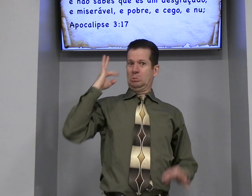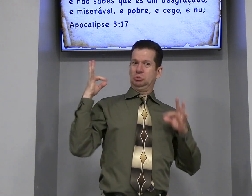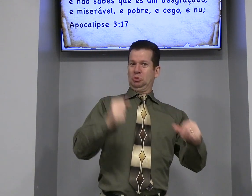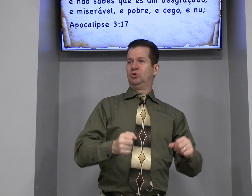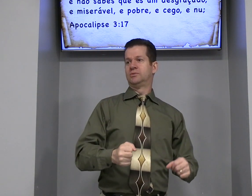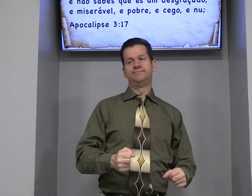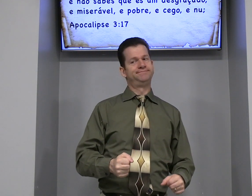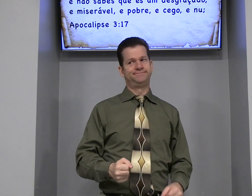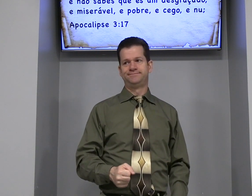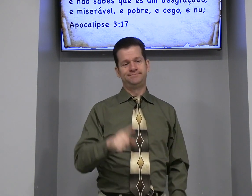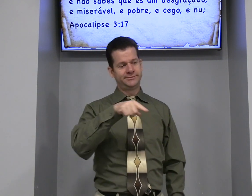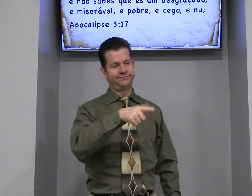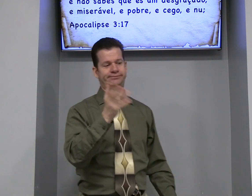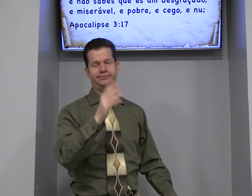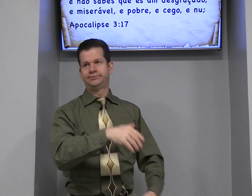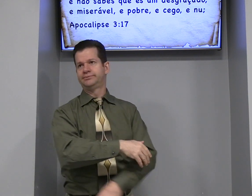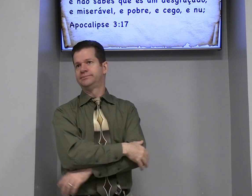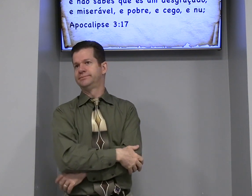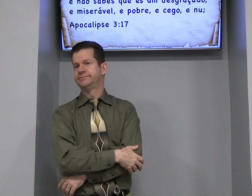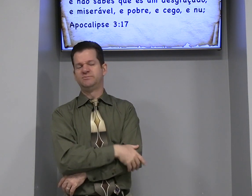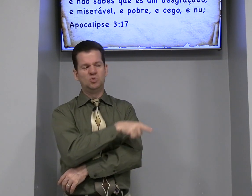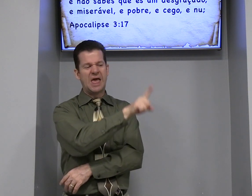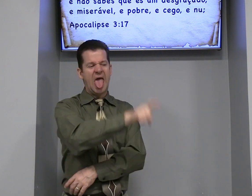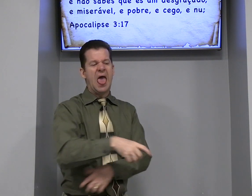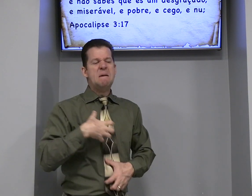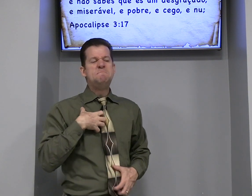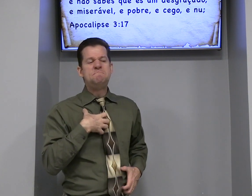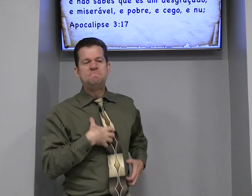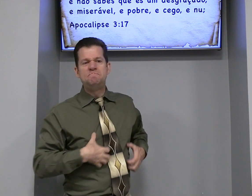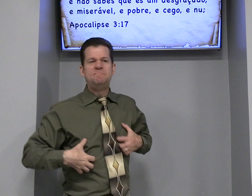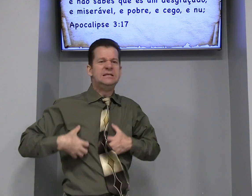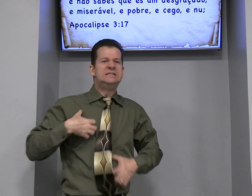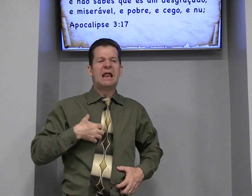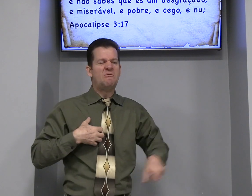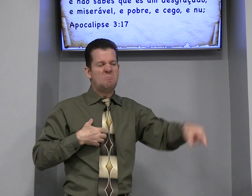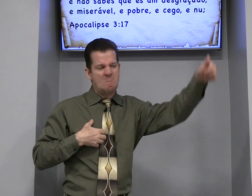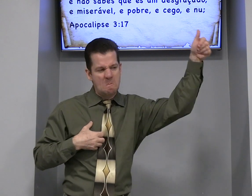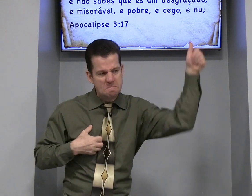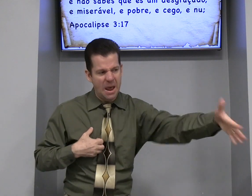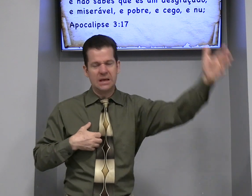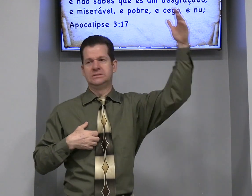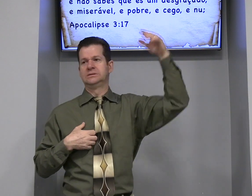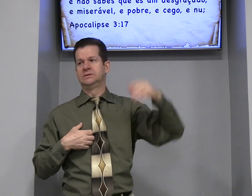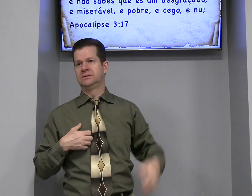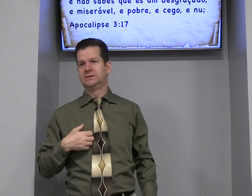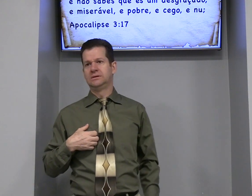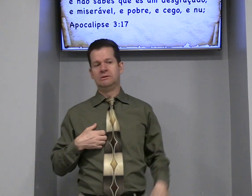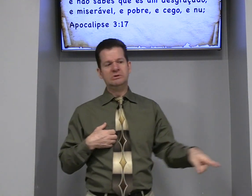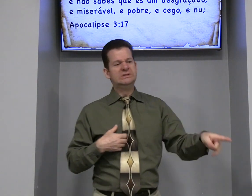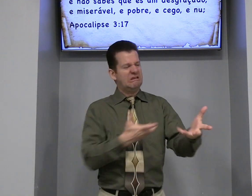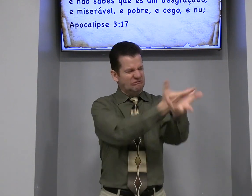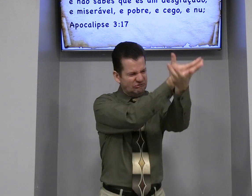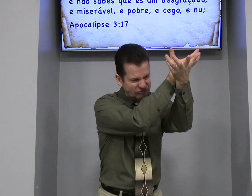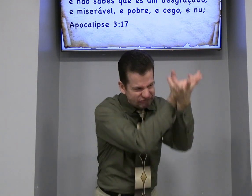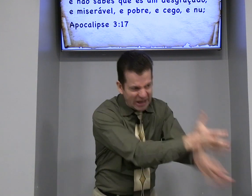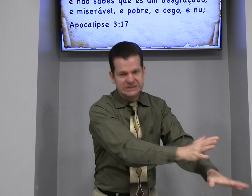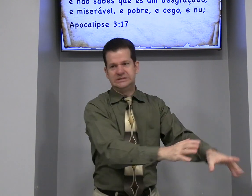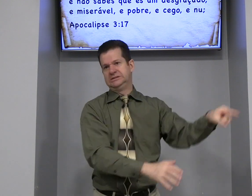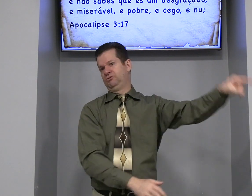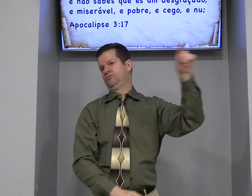Eles eram cheios de orgulho. E Deus falou, você não tem nada, você é miserável, pobre, cego e no